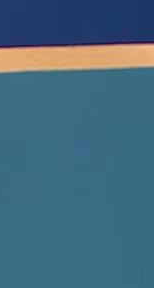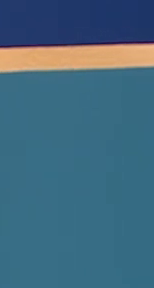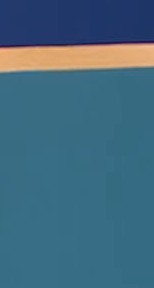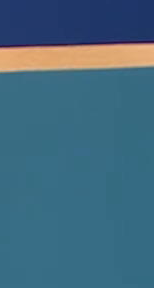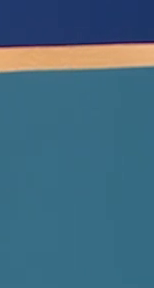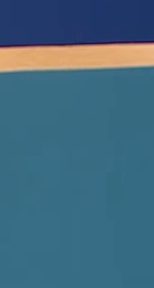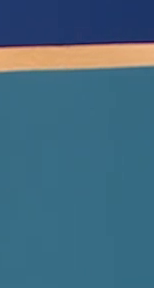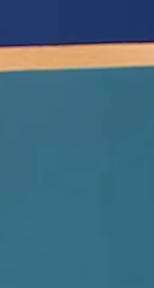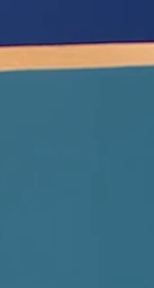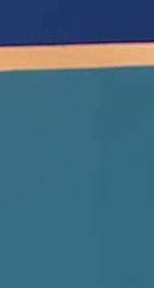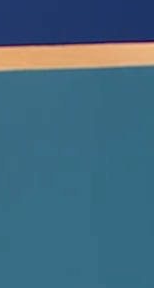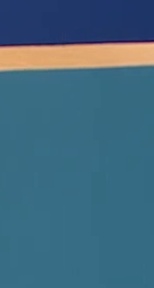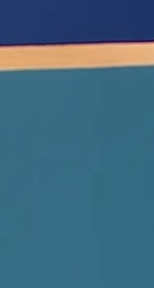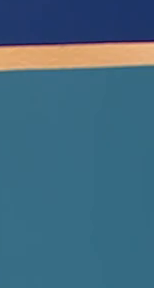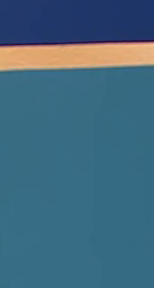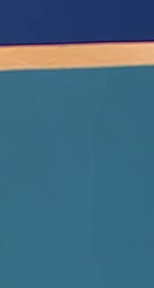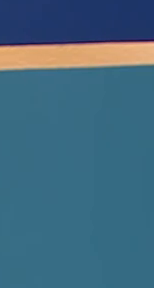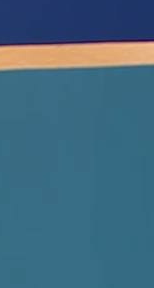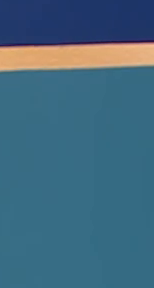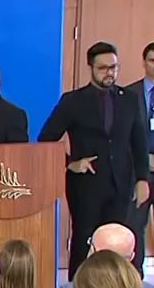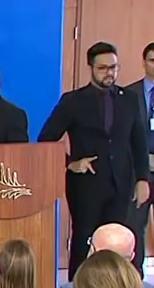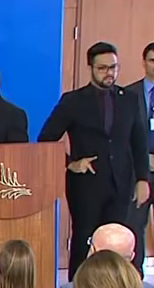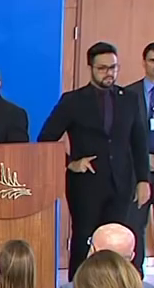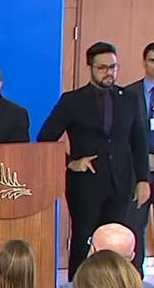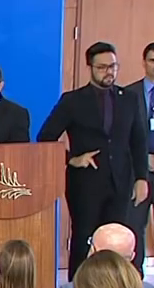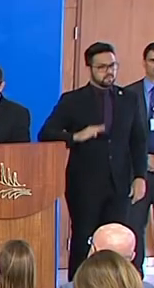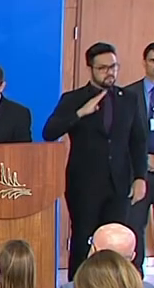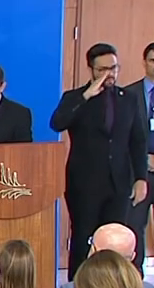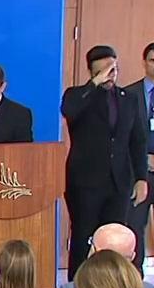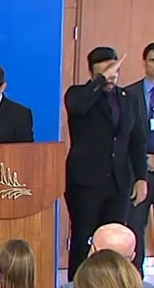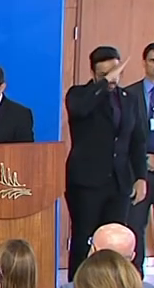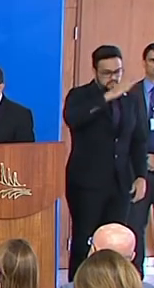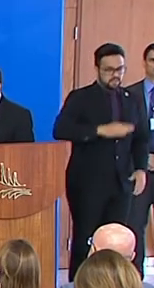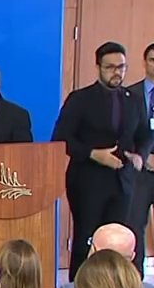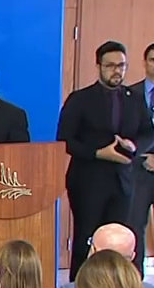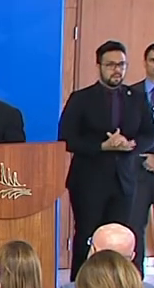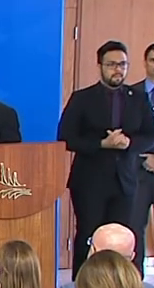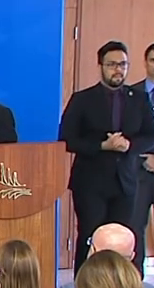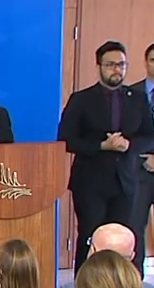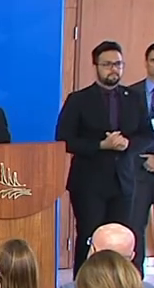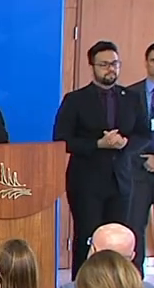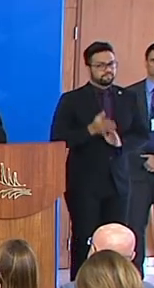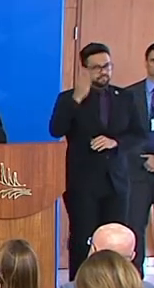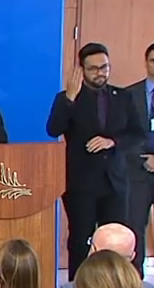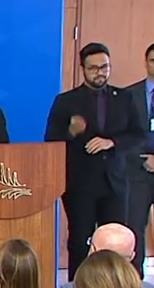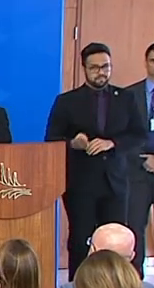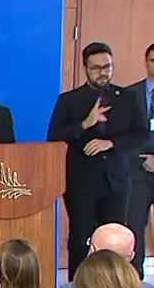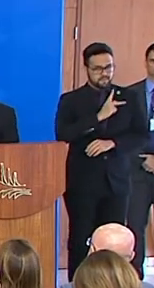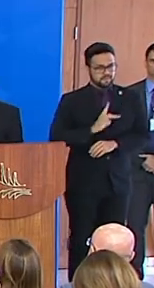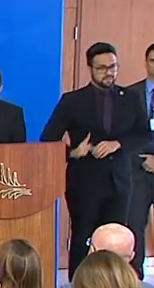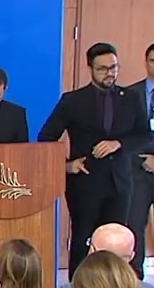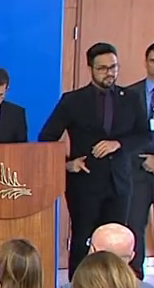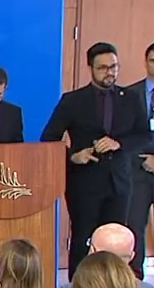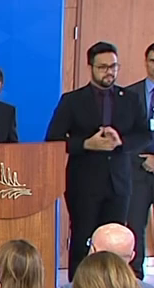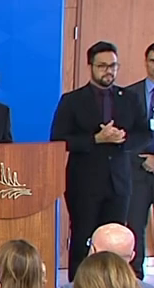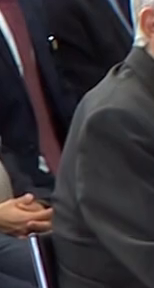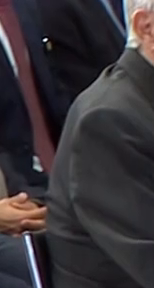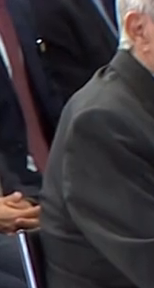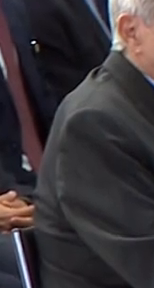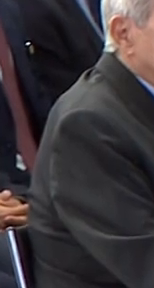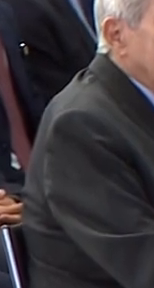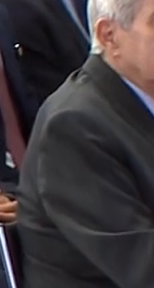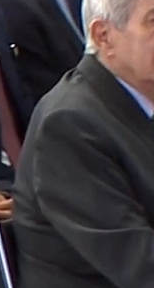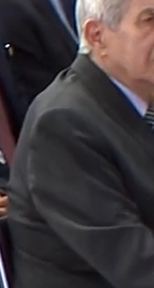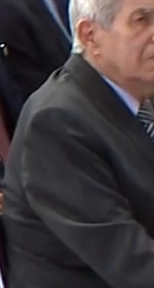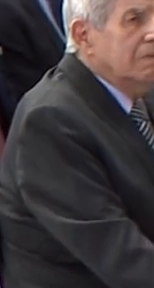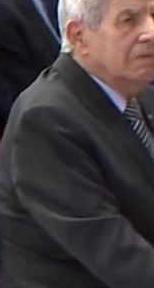regulamentação há mais de 50 anos. Um estímulo para que devedores fiquem em dia com a União. A